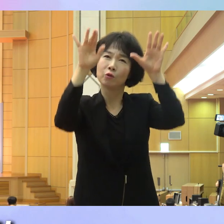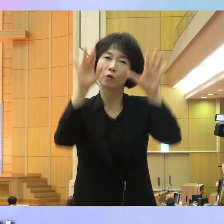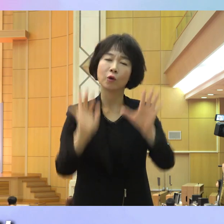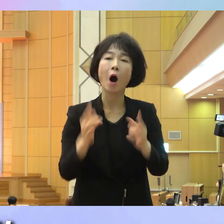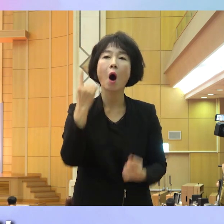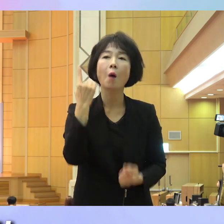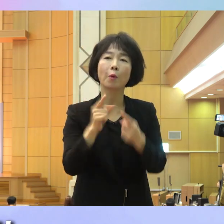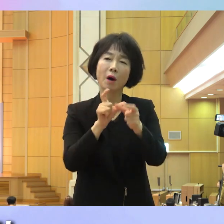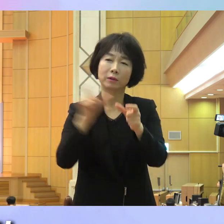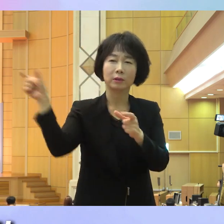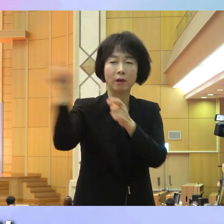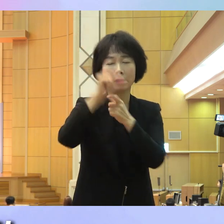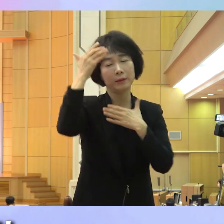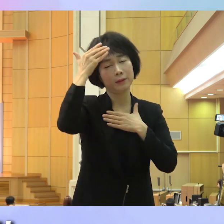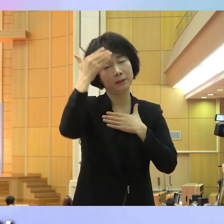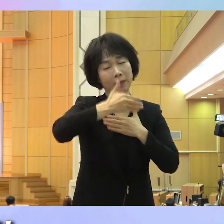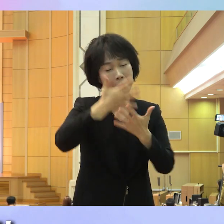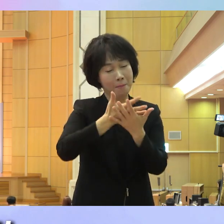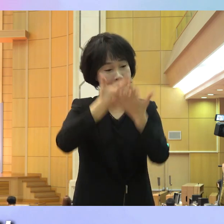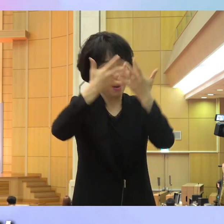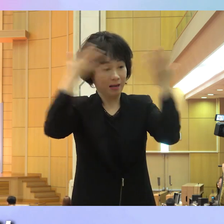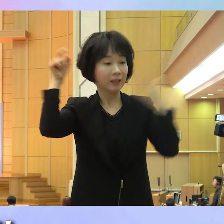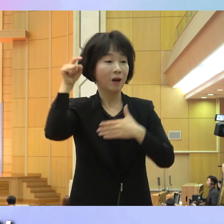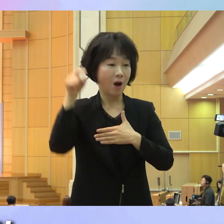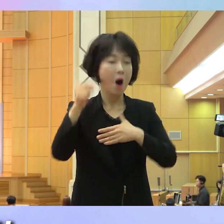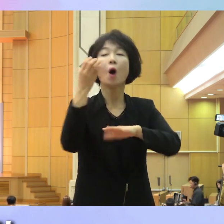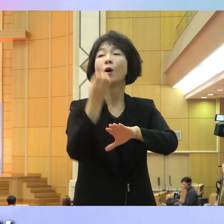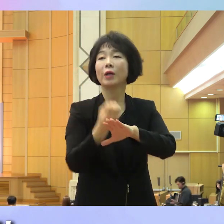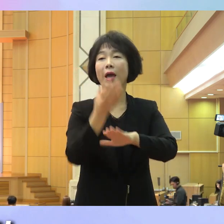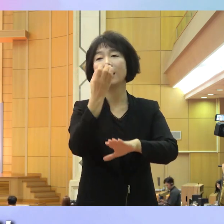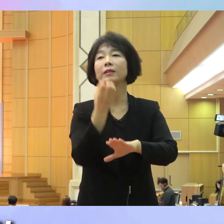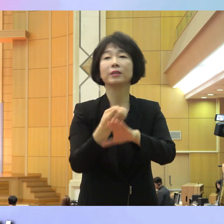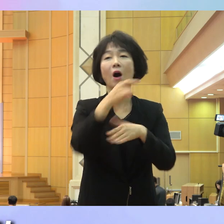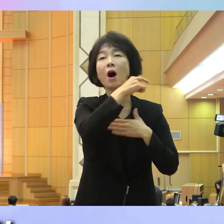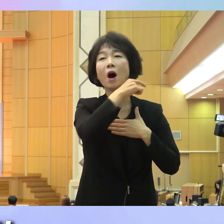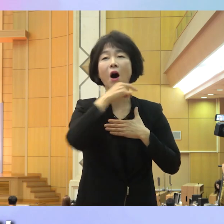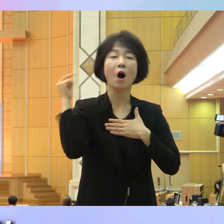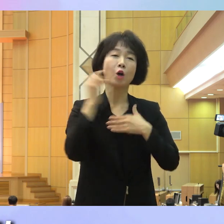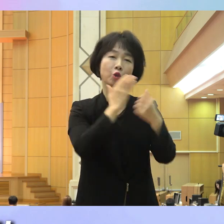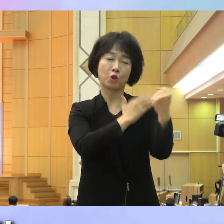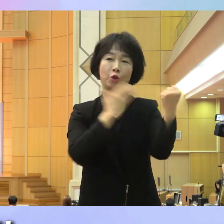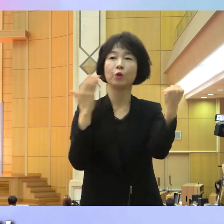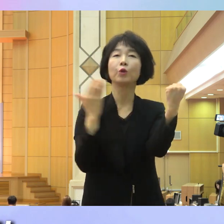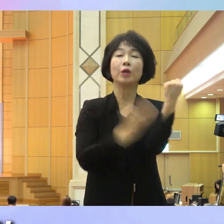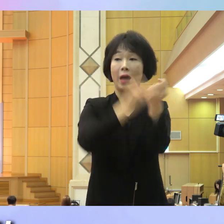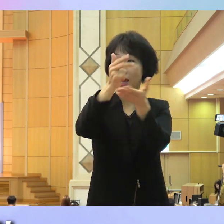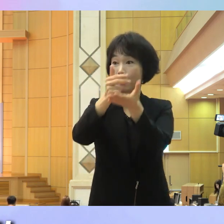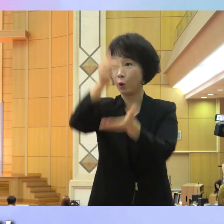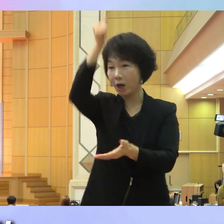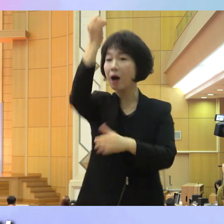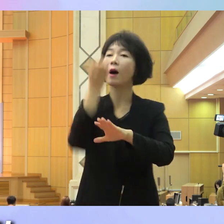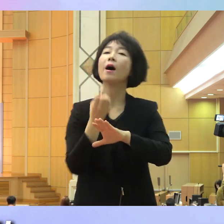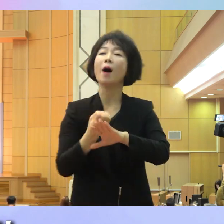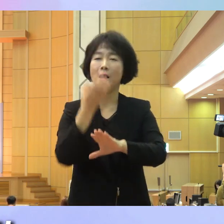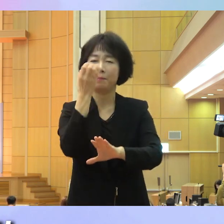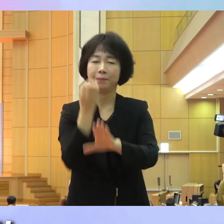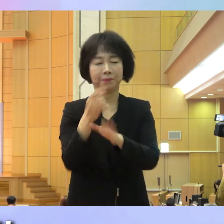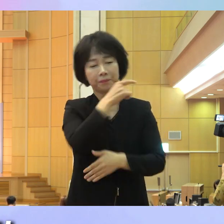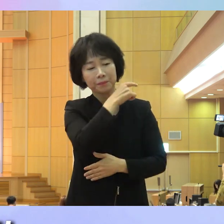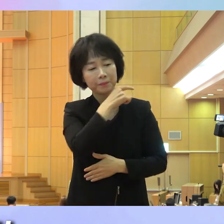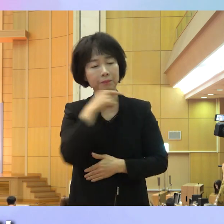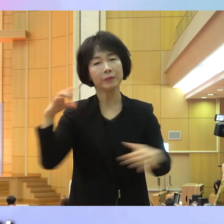눈보다 더 희게 밝히는 것 보혈의 능력, 주의